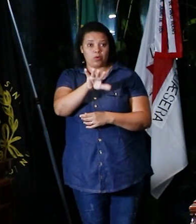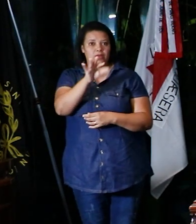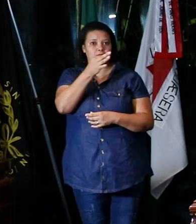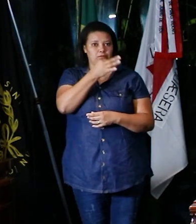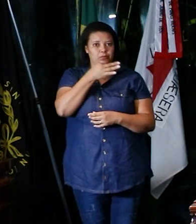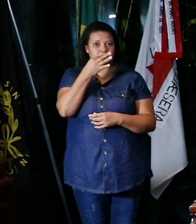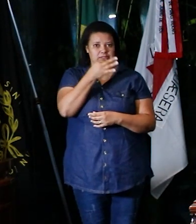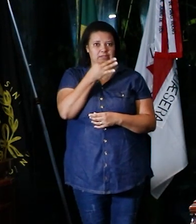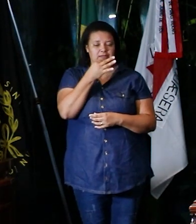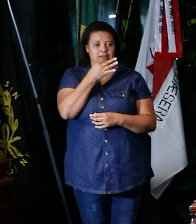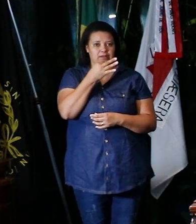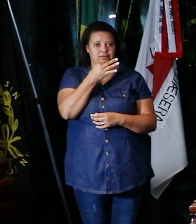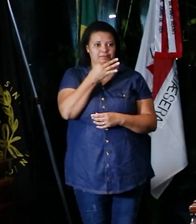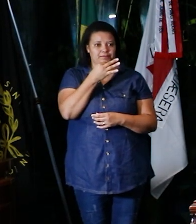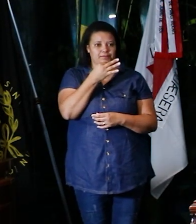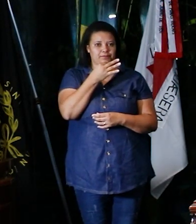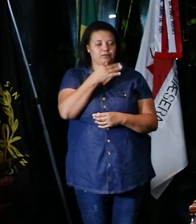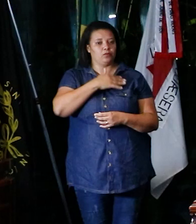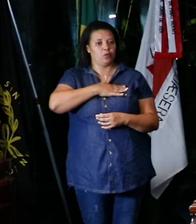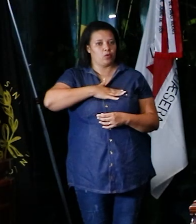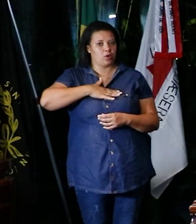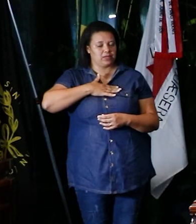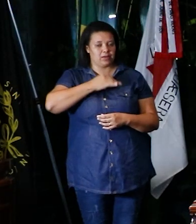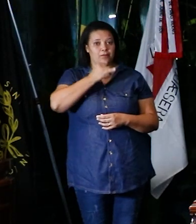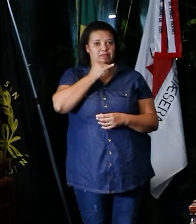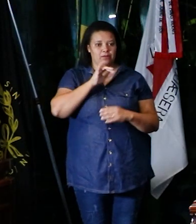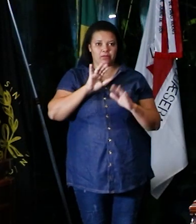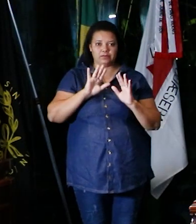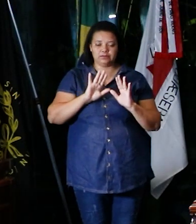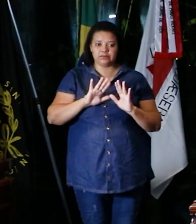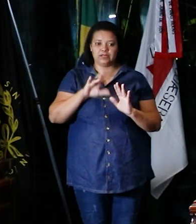dele, lembrem-se, não é falar